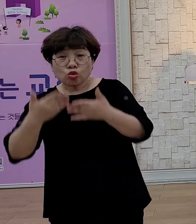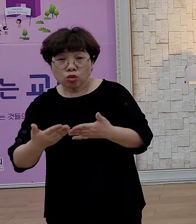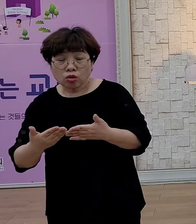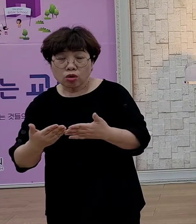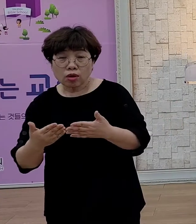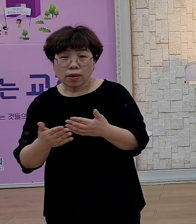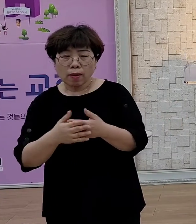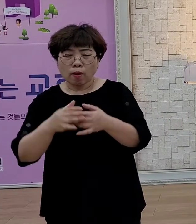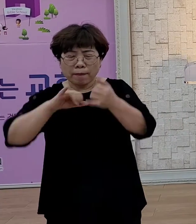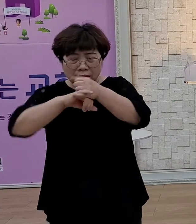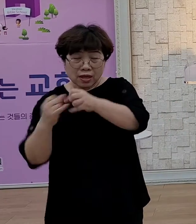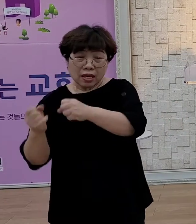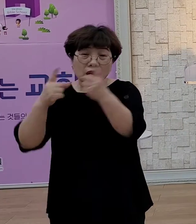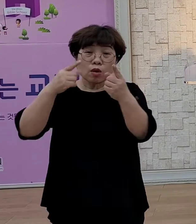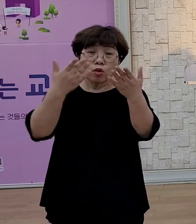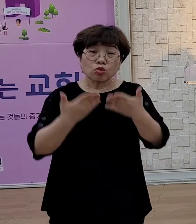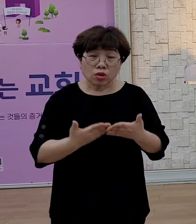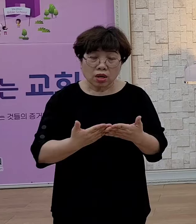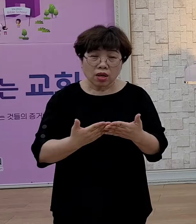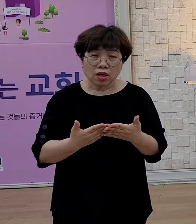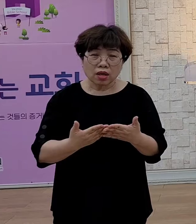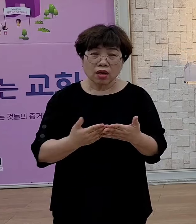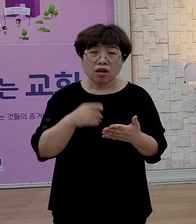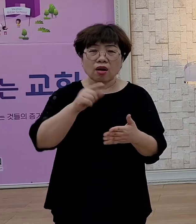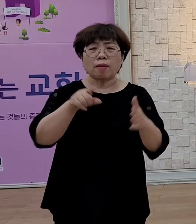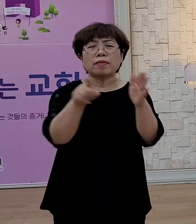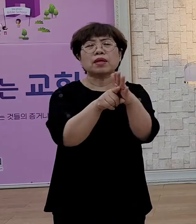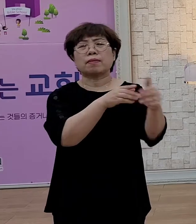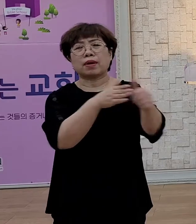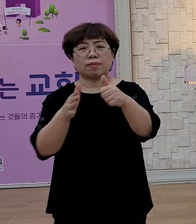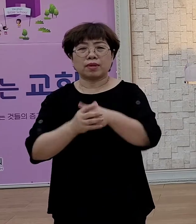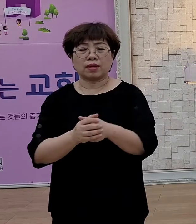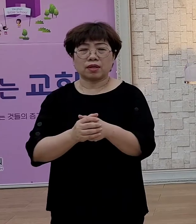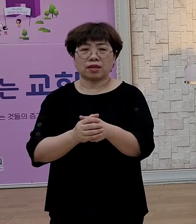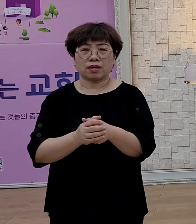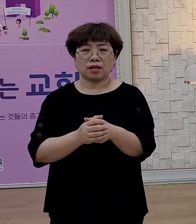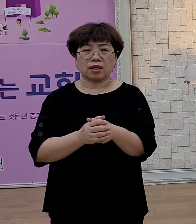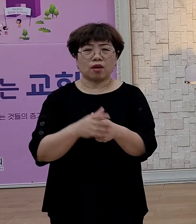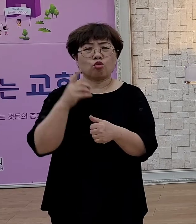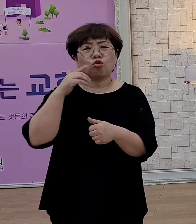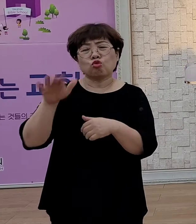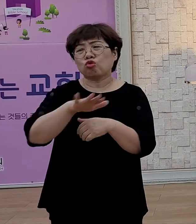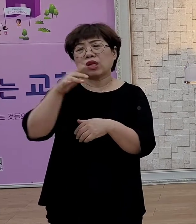반드시 이렇게 세워주신다. 이 사실을 믿어야 될 줄로 믿습니다. 이게 우리 아버지.